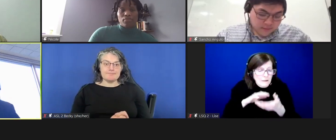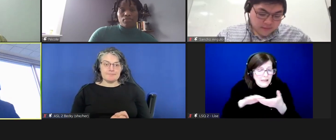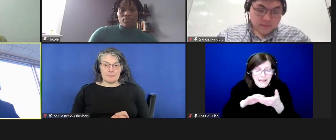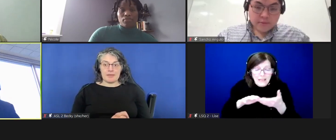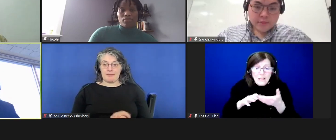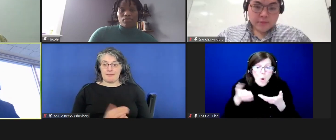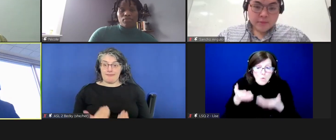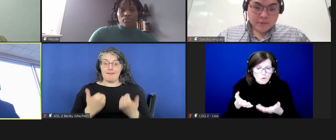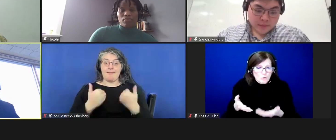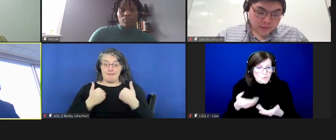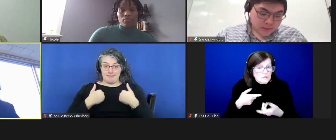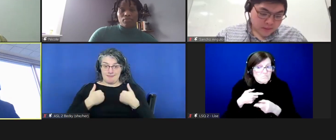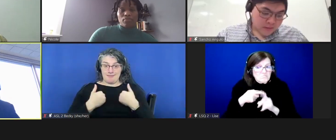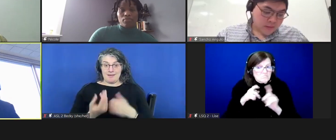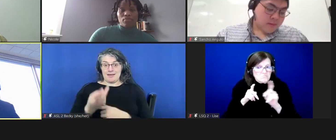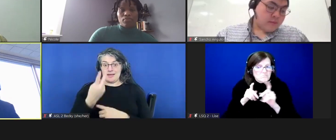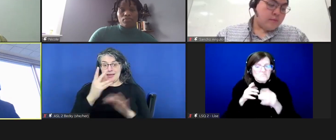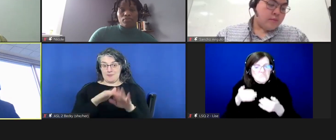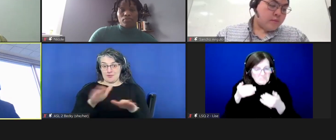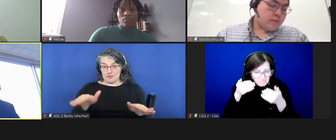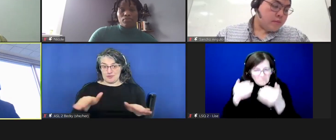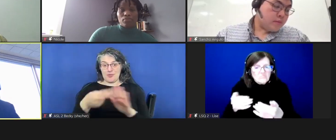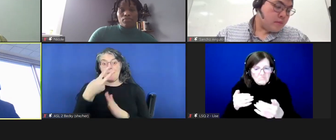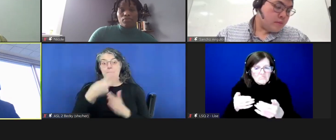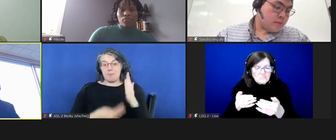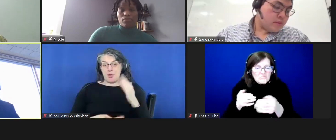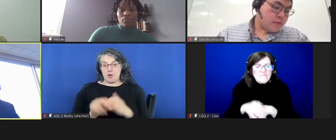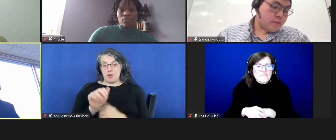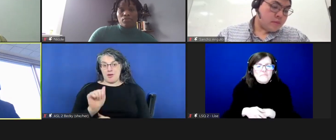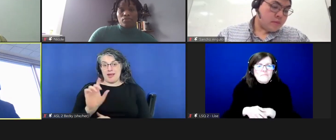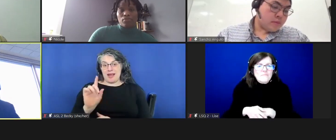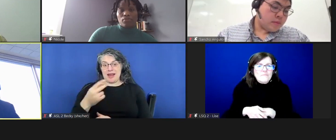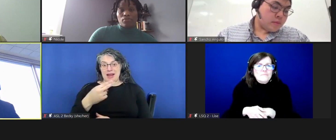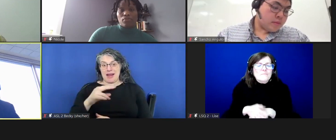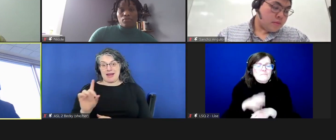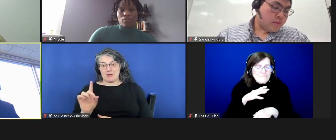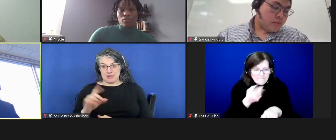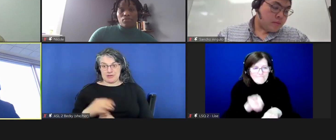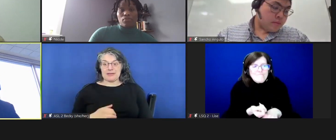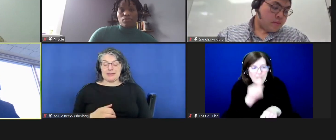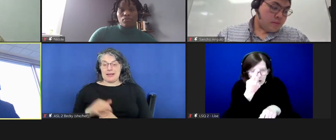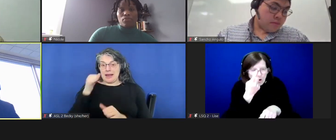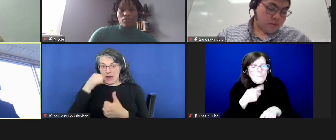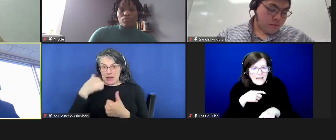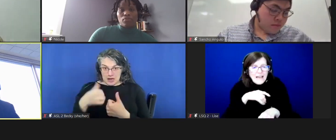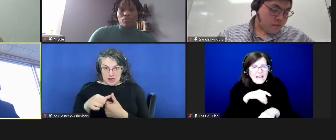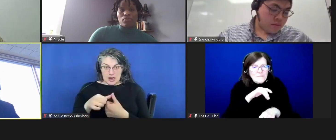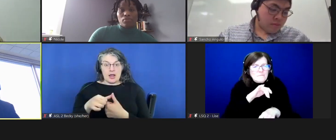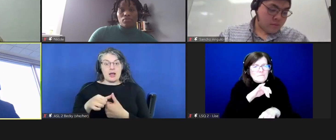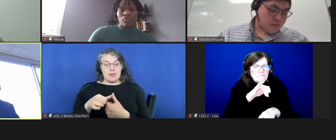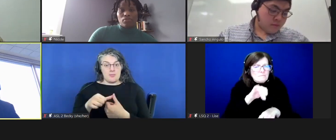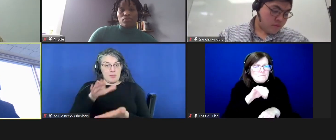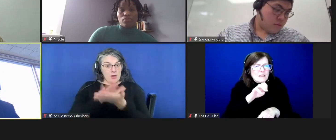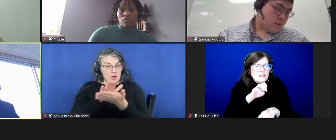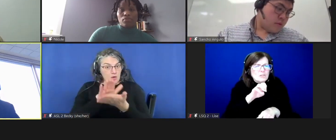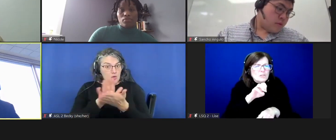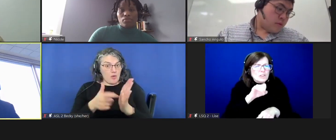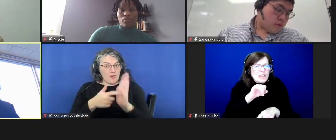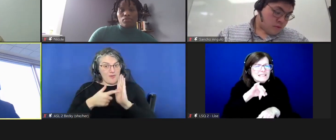Et je comprends très bien. Je comprends très bien ce que disait Jesse, qui avait un